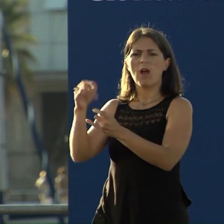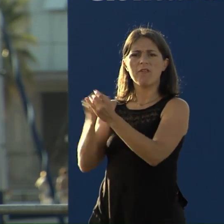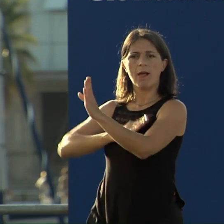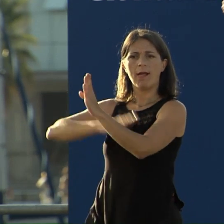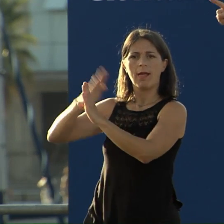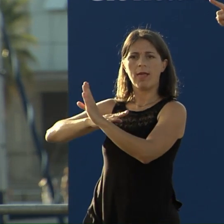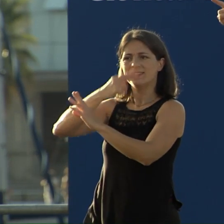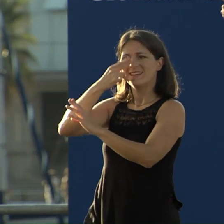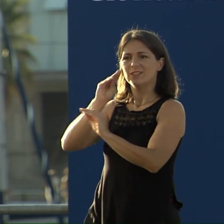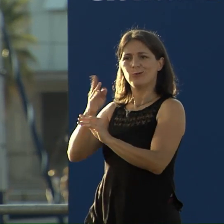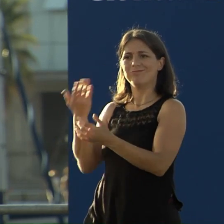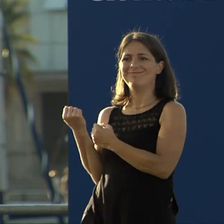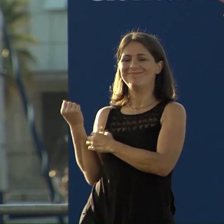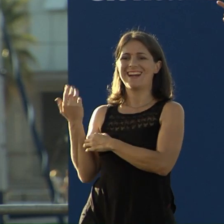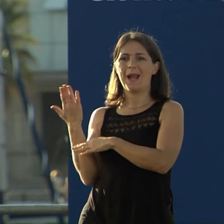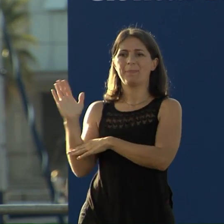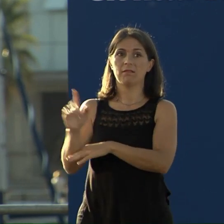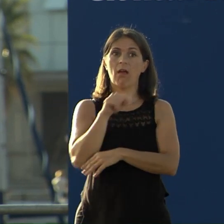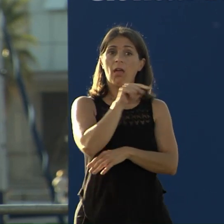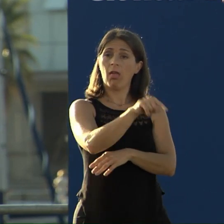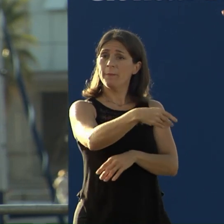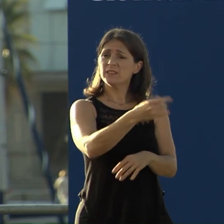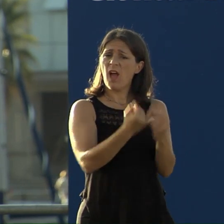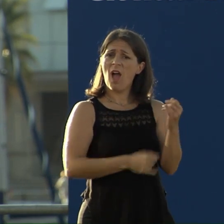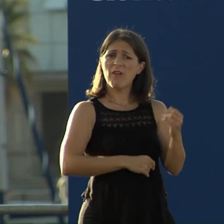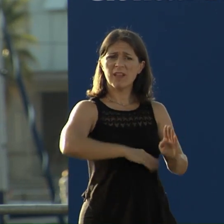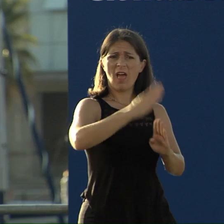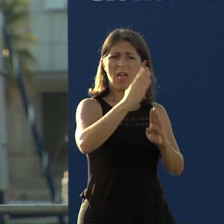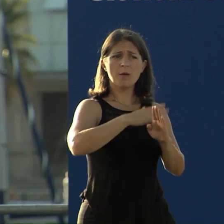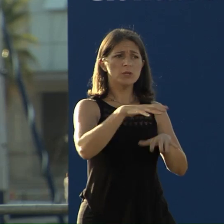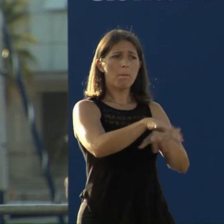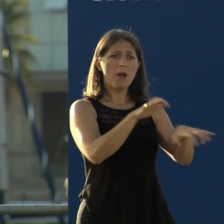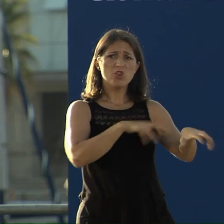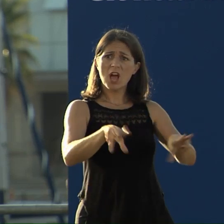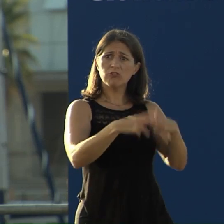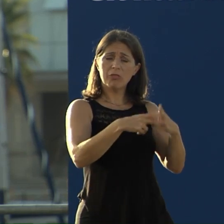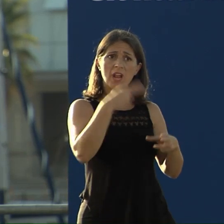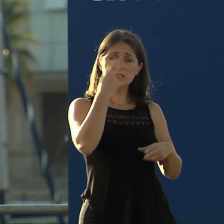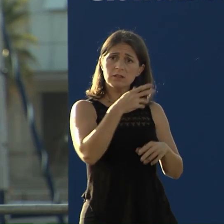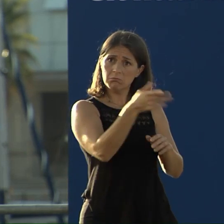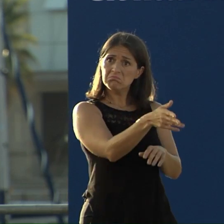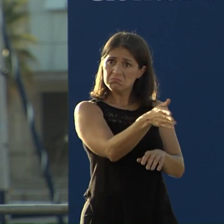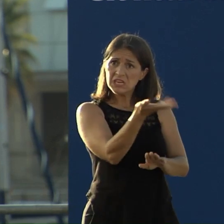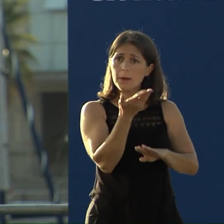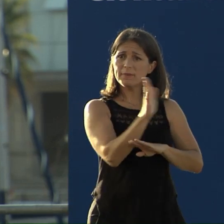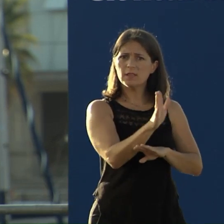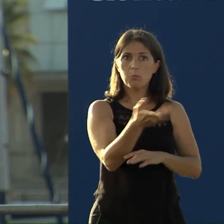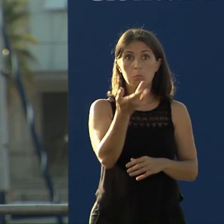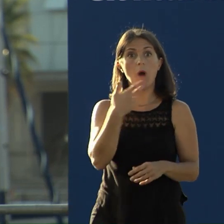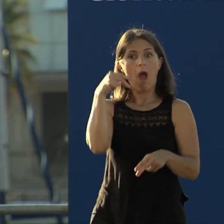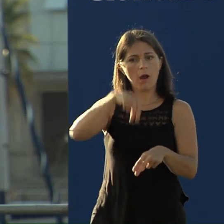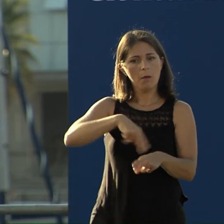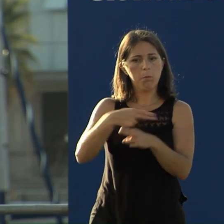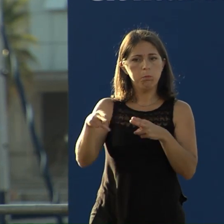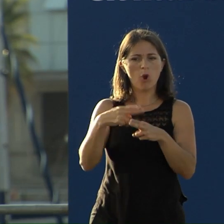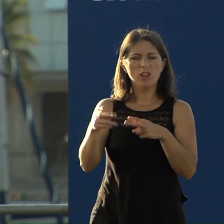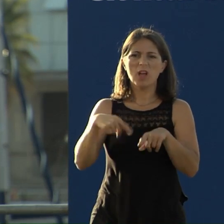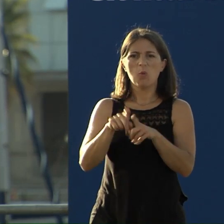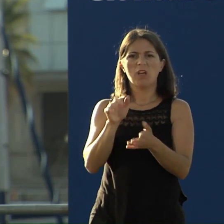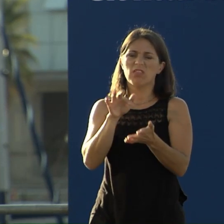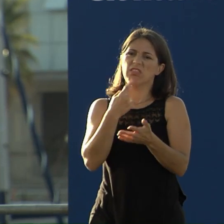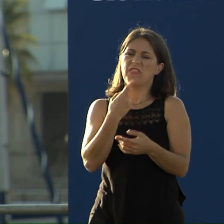élites y un presidente que representa los intereses de las mayorías sociales. Porque en política, aunque suene duro, aunque suene